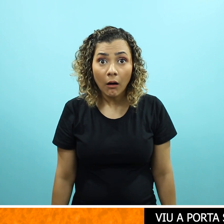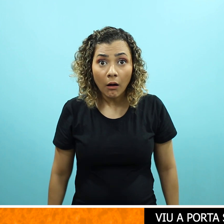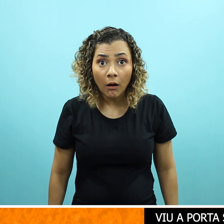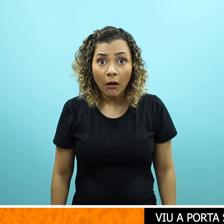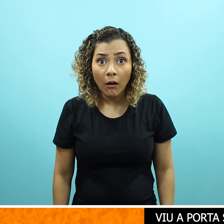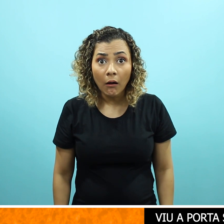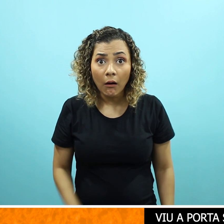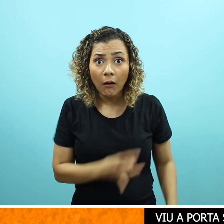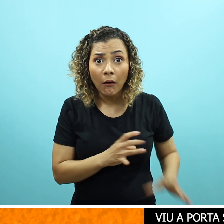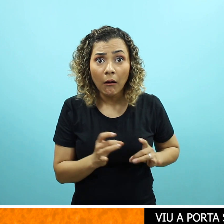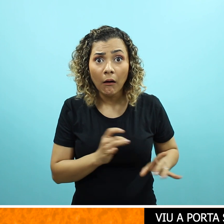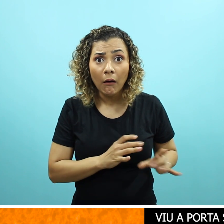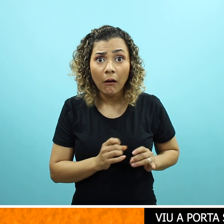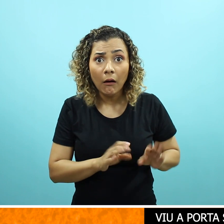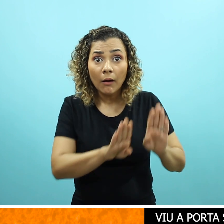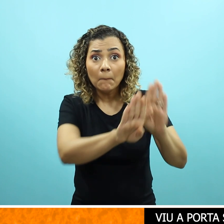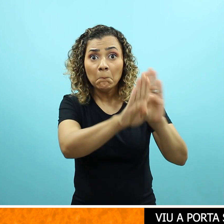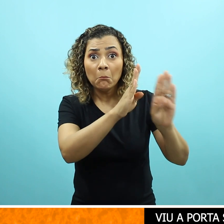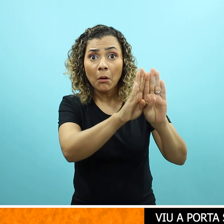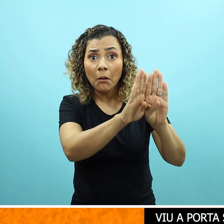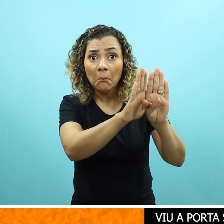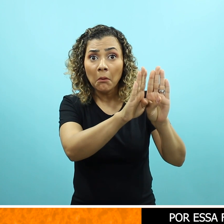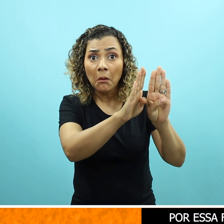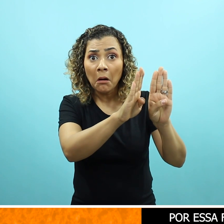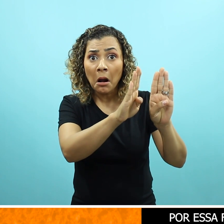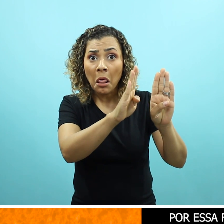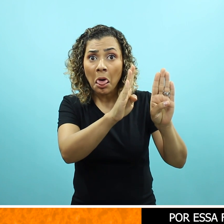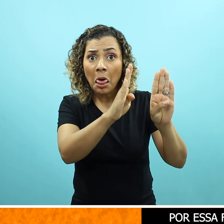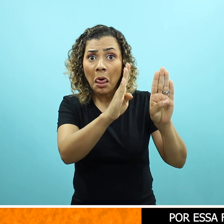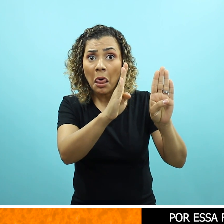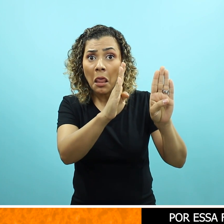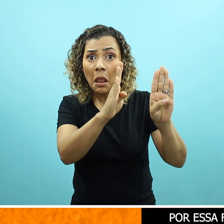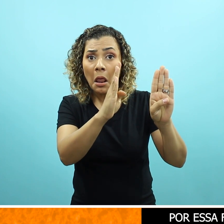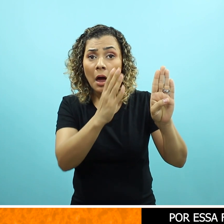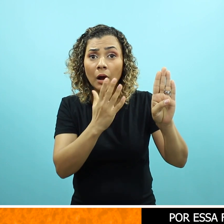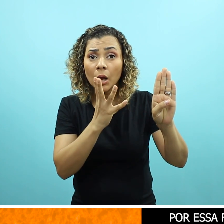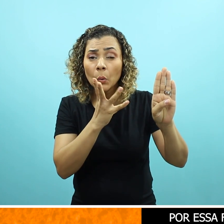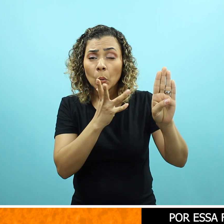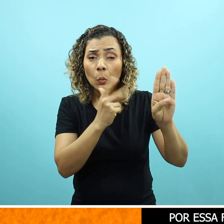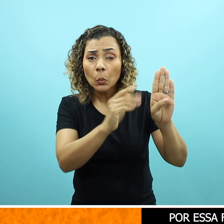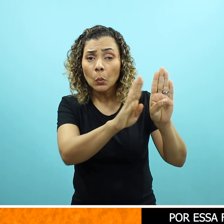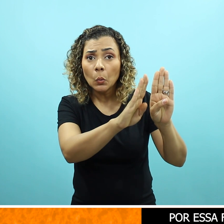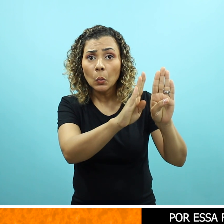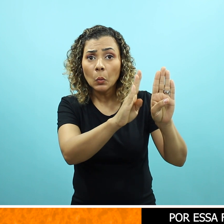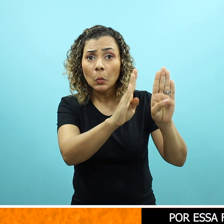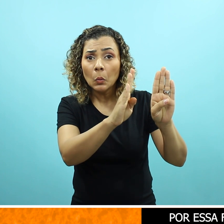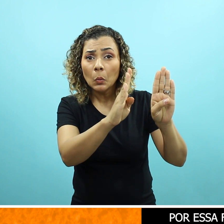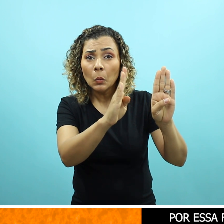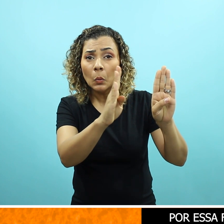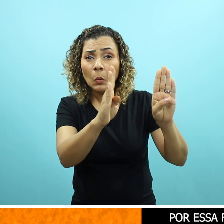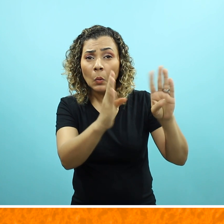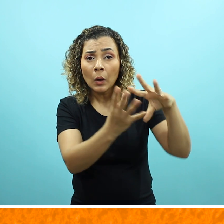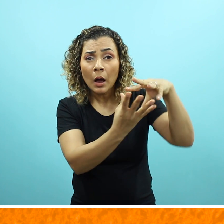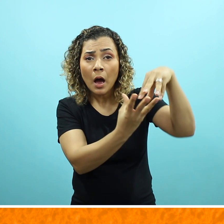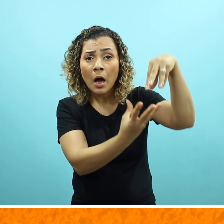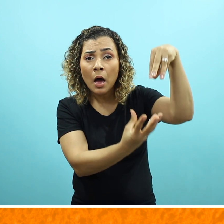porta se abrir, empurrada lentamente por essa figura luminosa e descarnada.